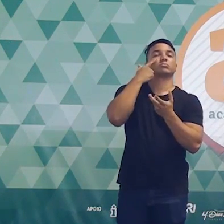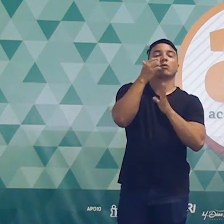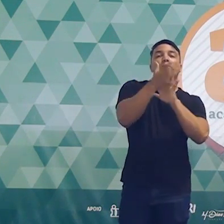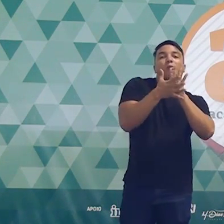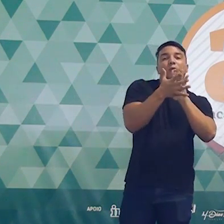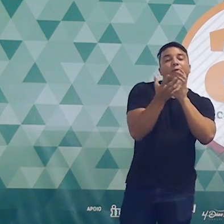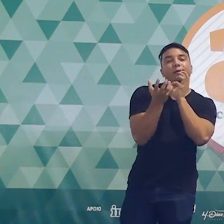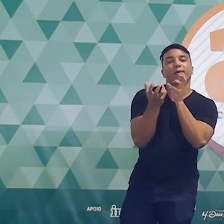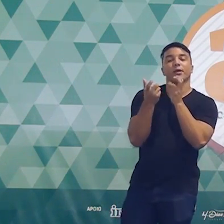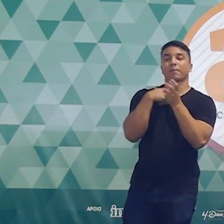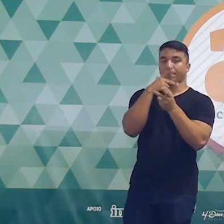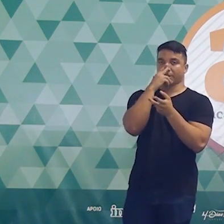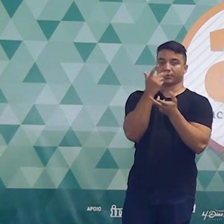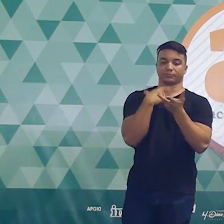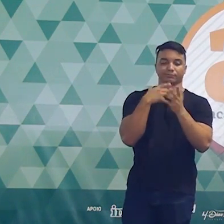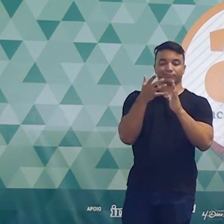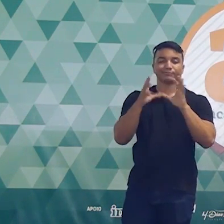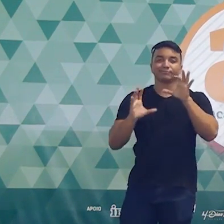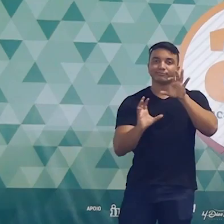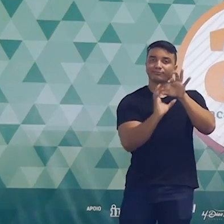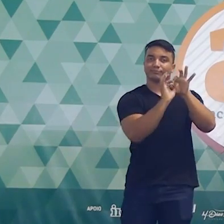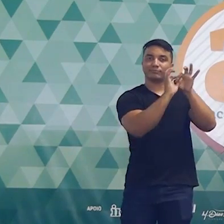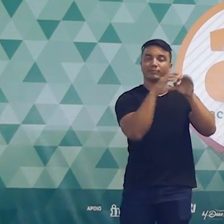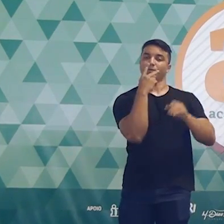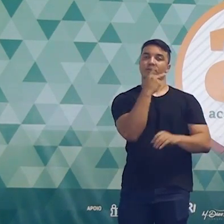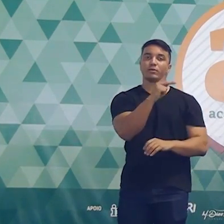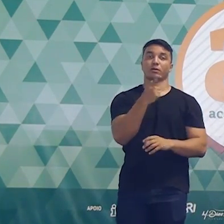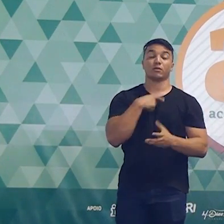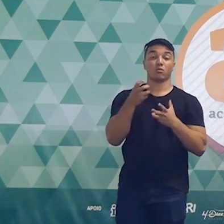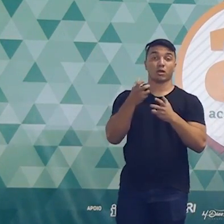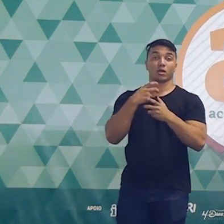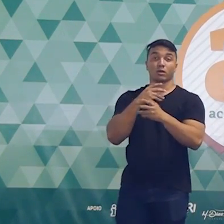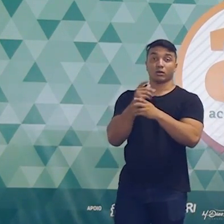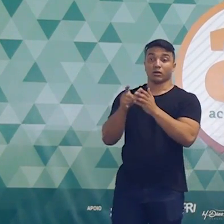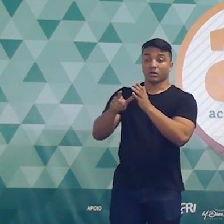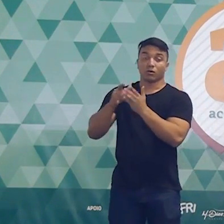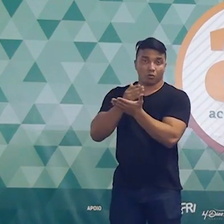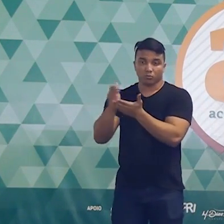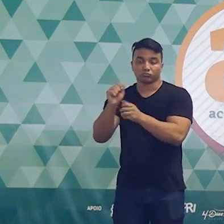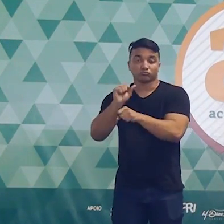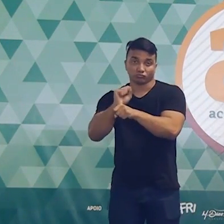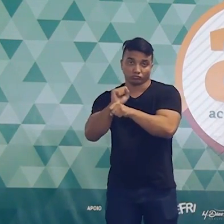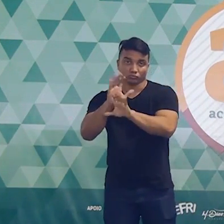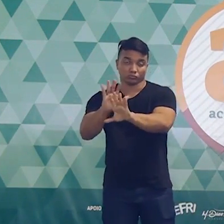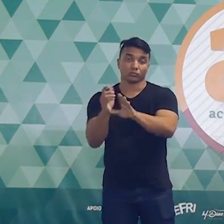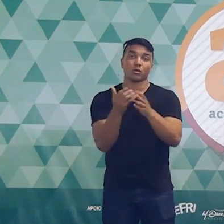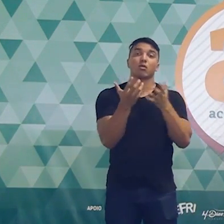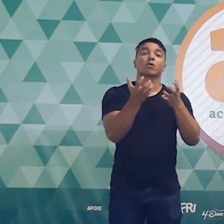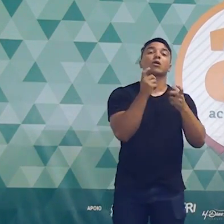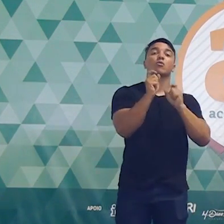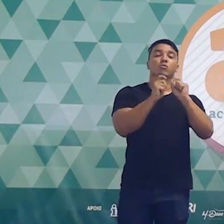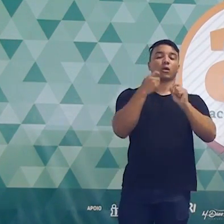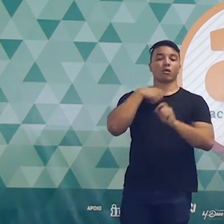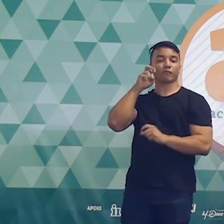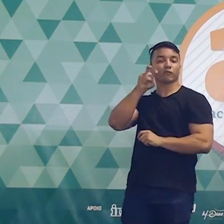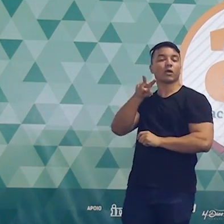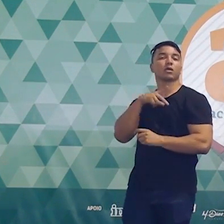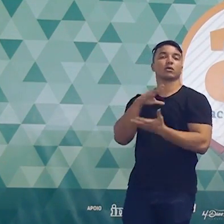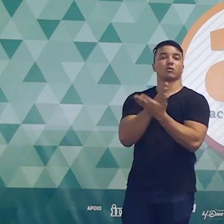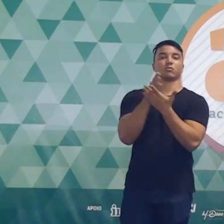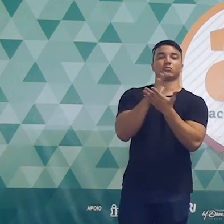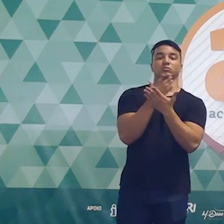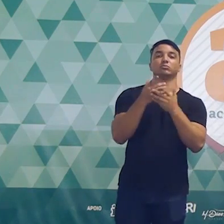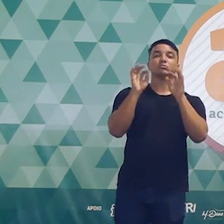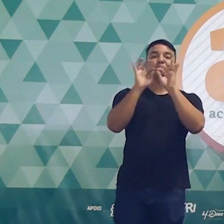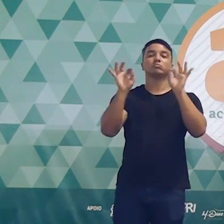o que é que vão aguardar dos textos de vocês. Então queria que antes de pegar qualquer aspecto do livro, eu queria que a gente